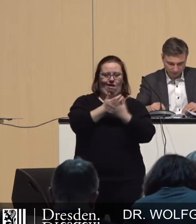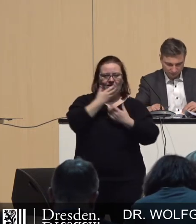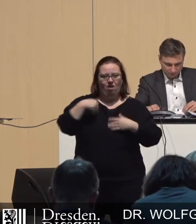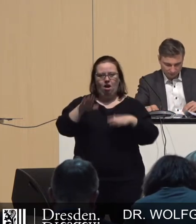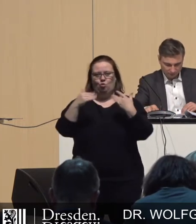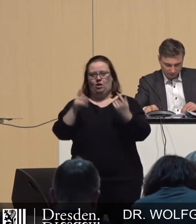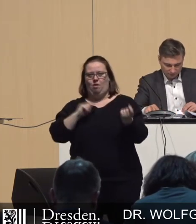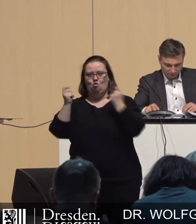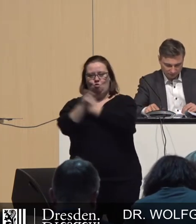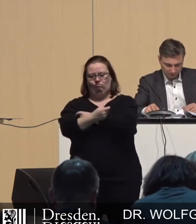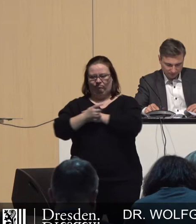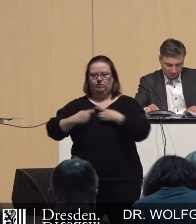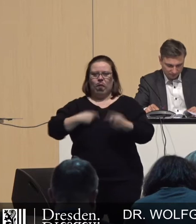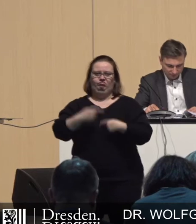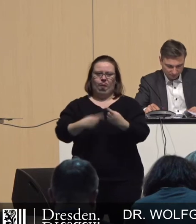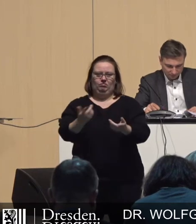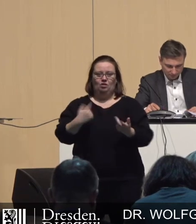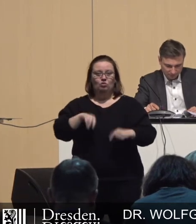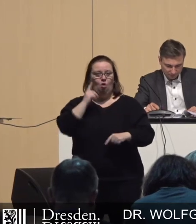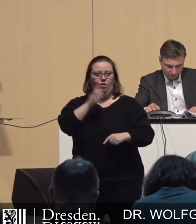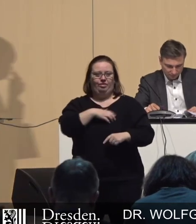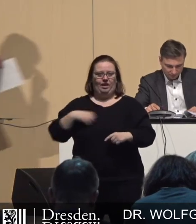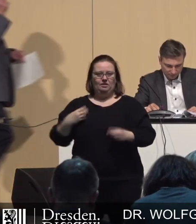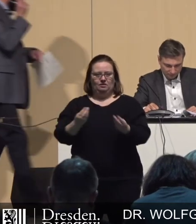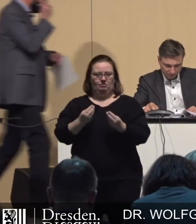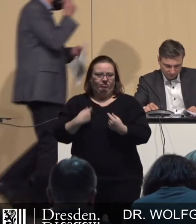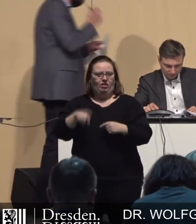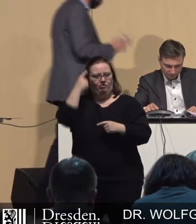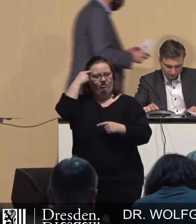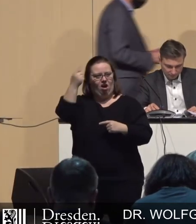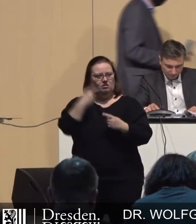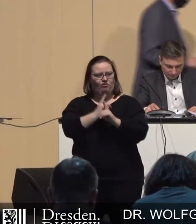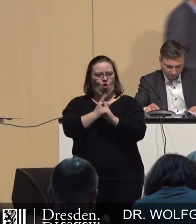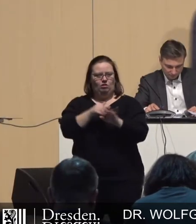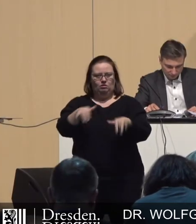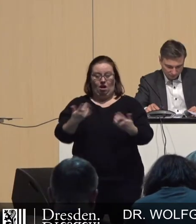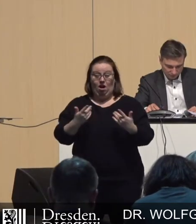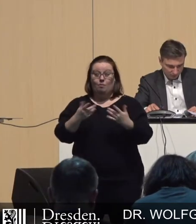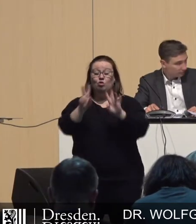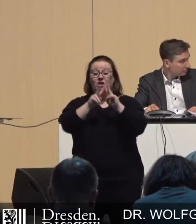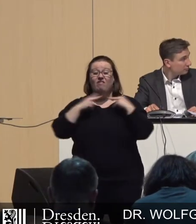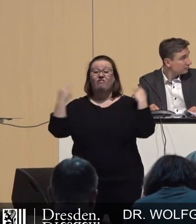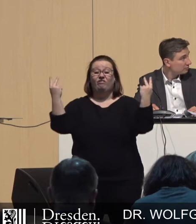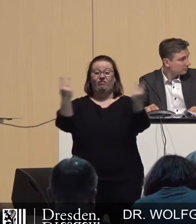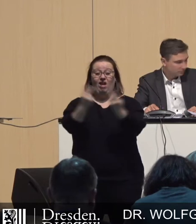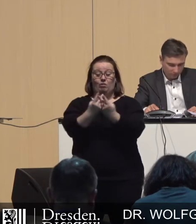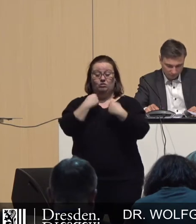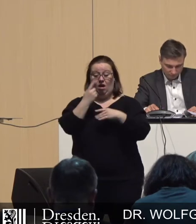Klimas schreiten rasch voran und wir können die Folgen auch in Dresden erleben. Weltweit sind wir noch weit davon entfernt,